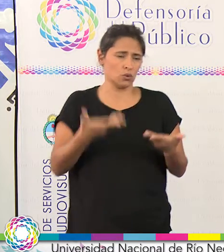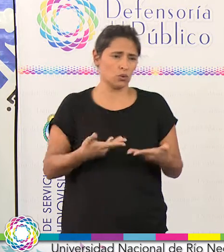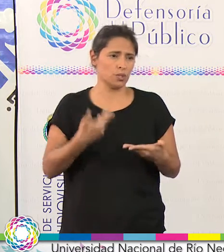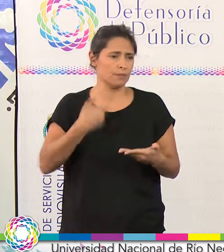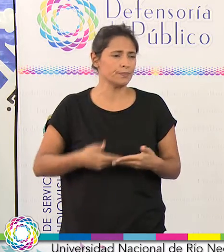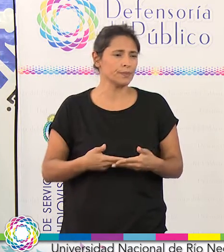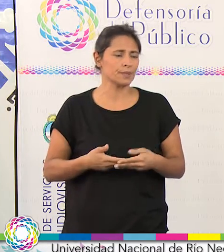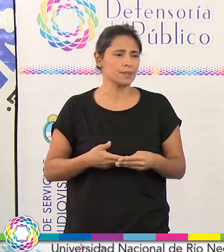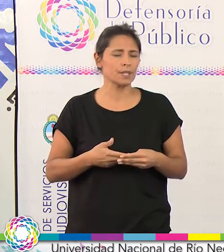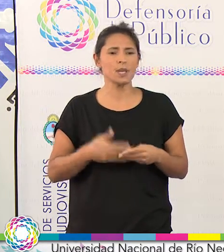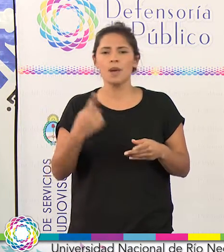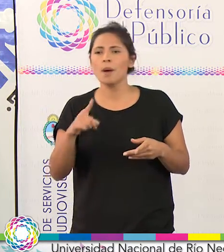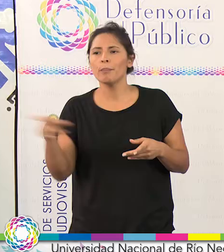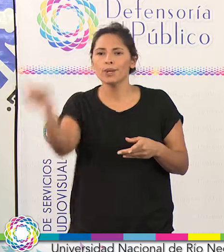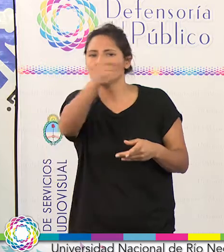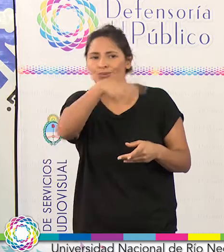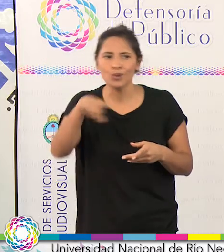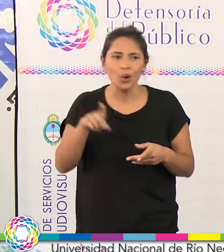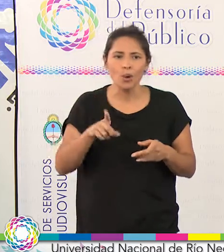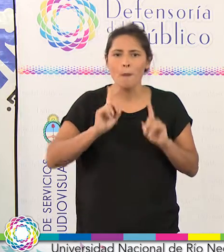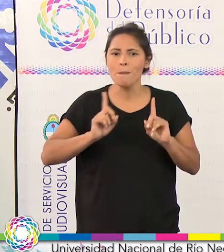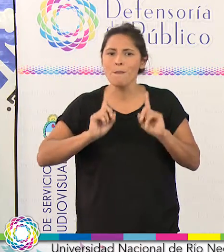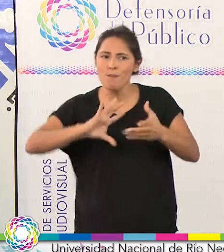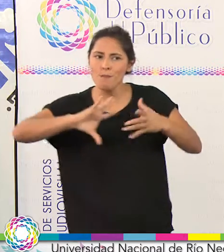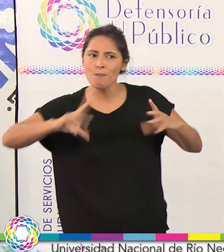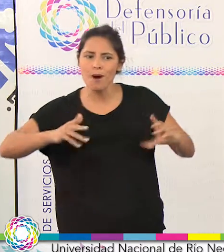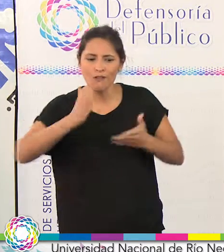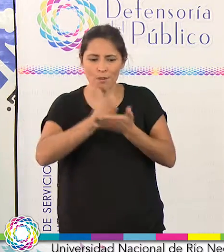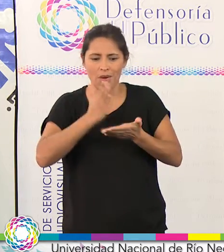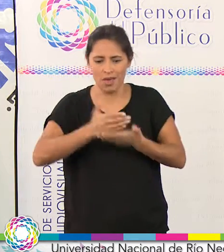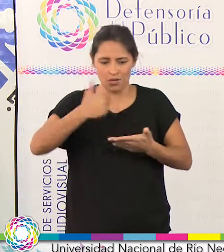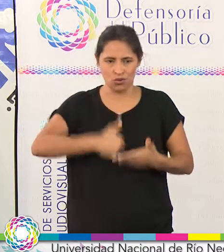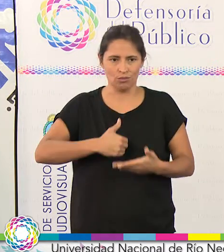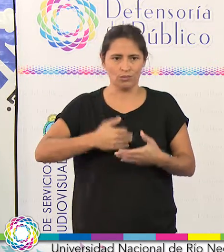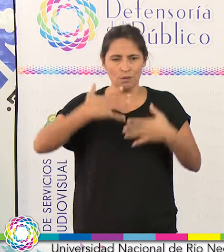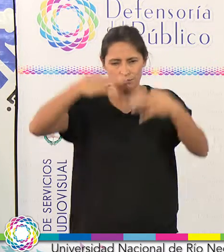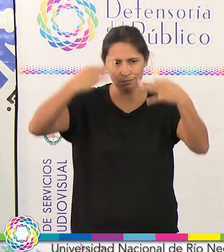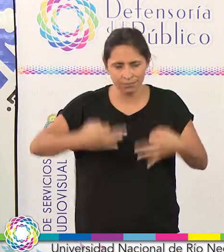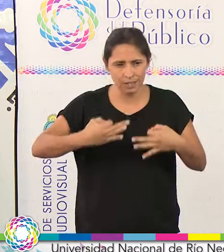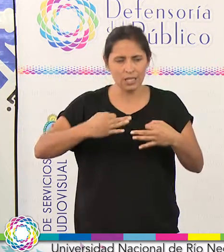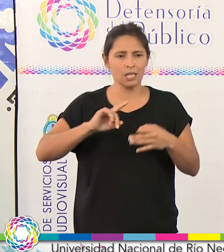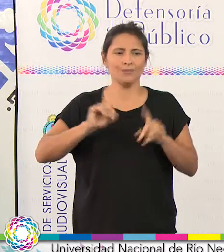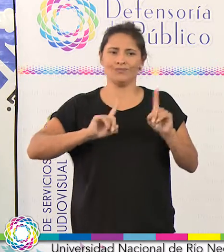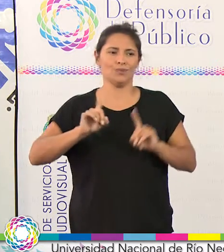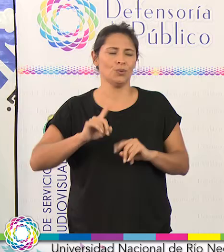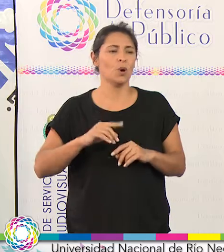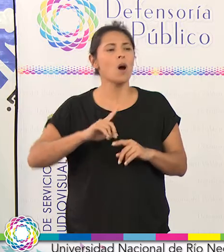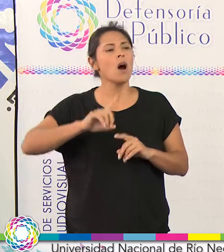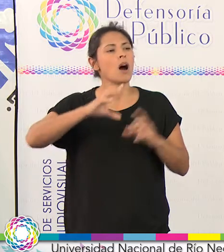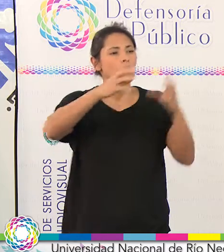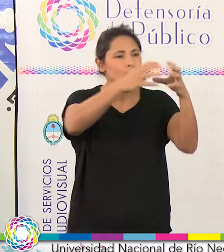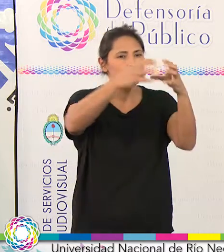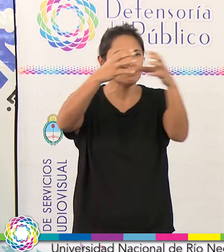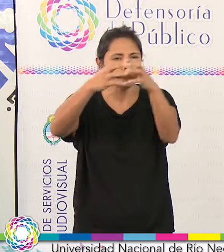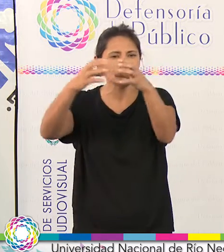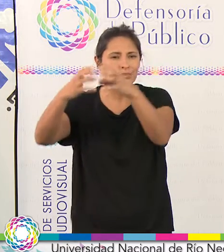no todos vamos a poder ejercer esos derechos de la misma manera, de la forma plena. A algunos sectores sociales les va a costar más ejercer